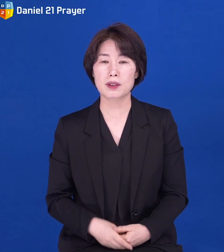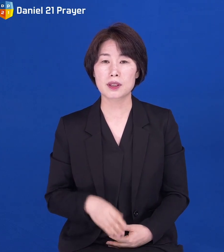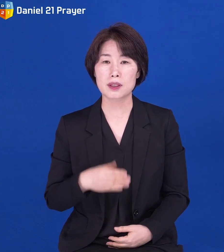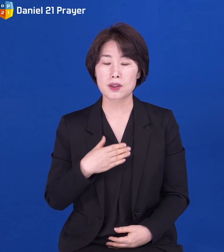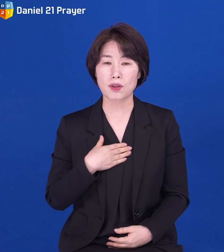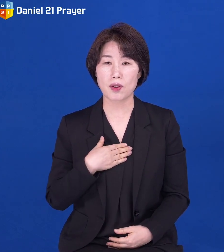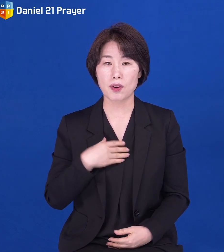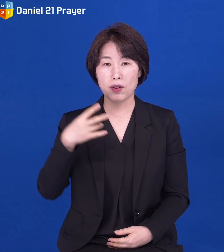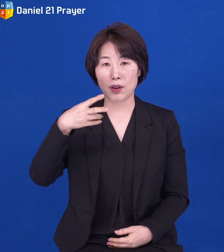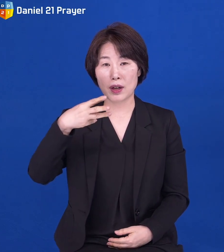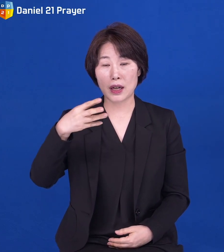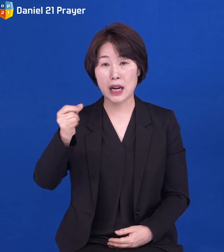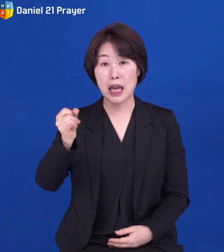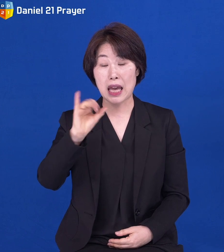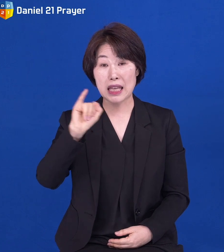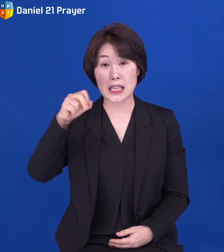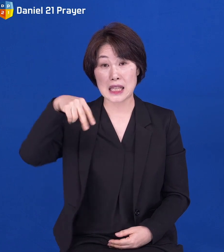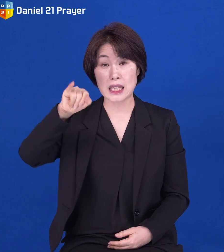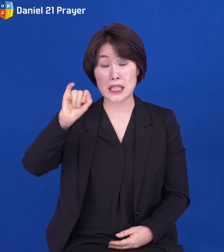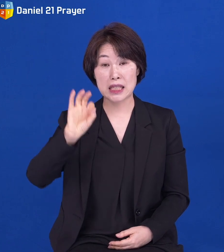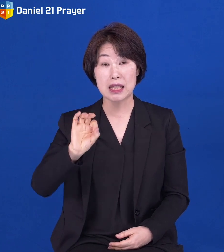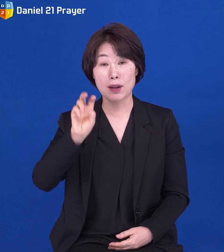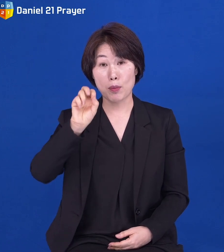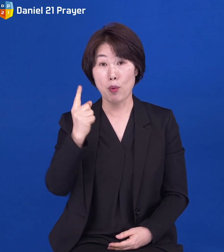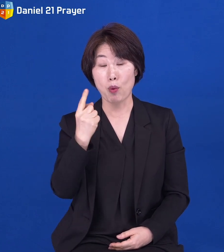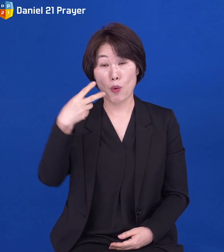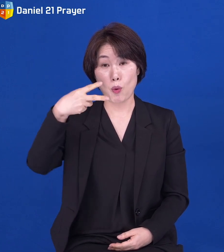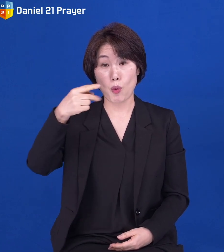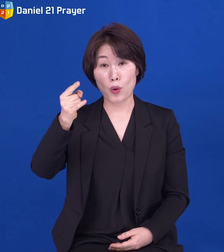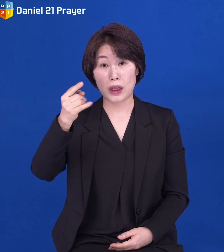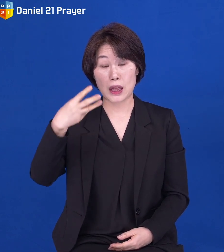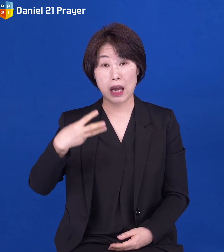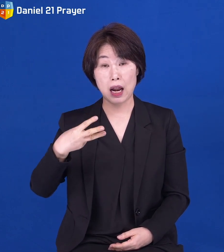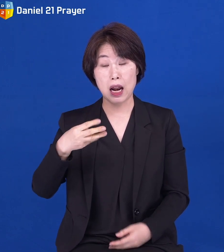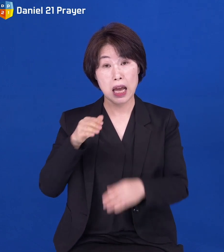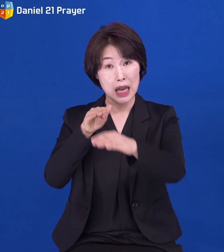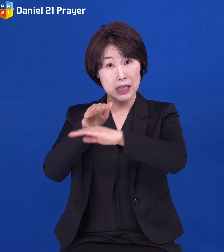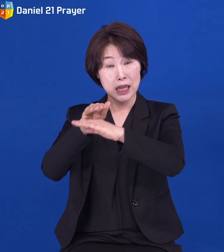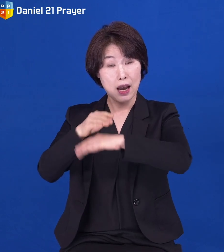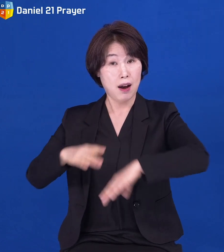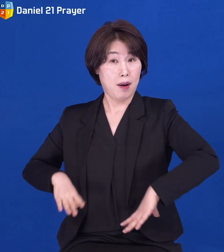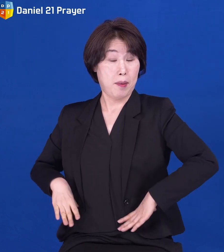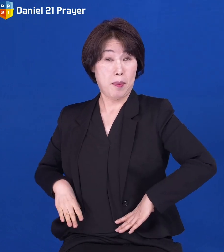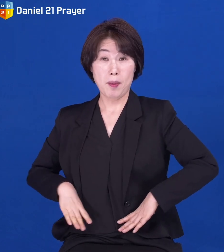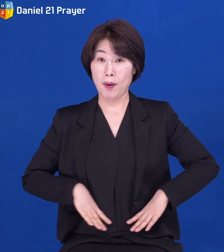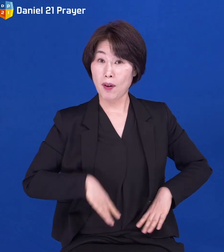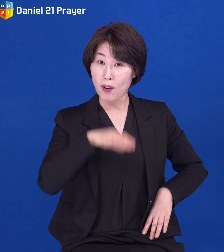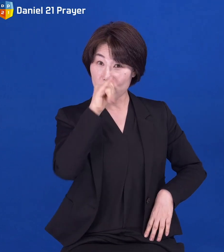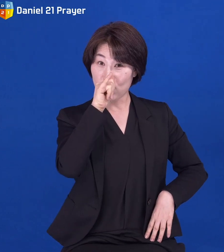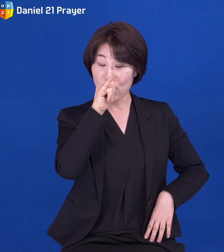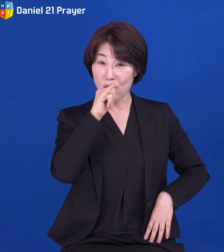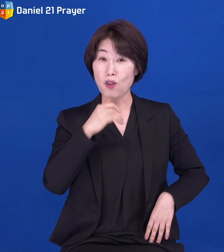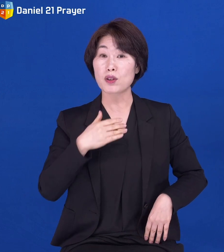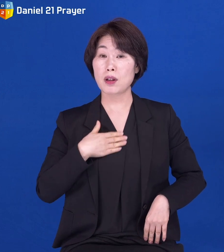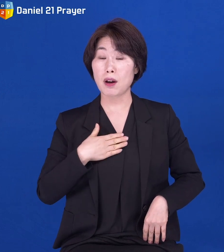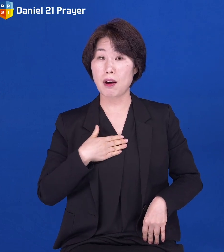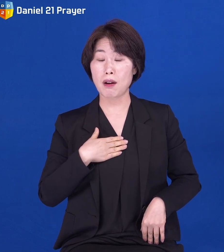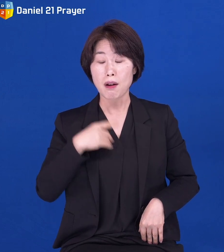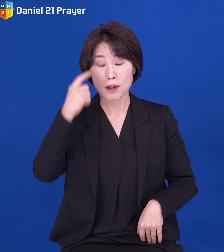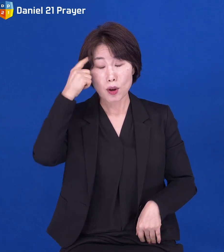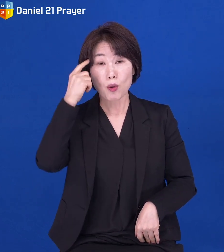레이싱거 이런 게 있는데 너 한번 해볼래? 그래서 하게 됐는데, 거기서 제가 너무 의도치 않게 너무